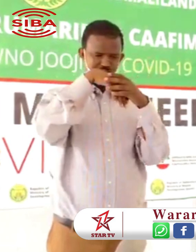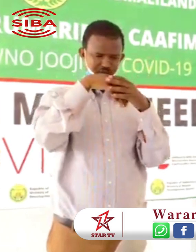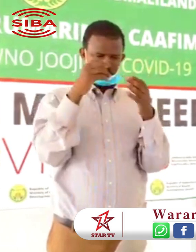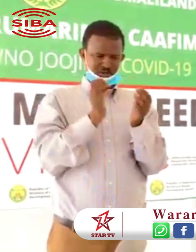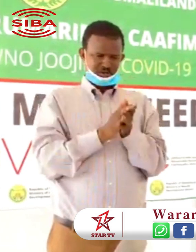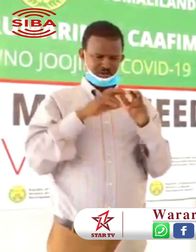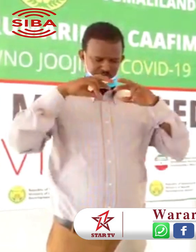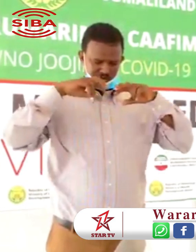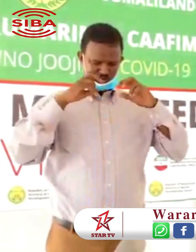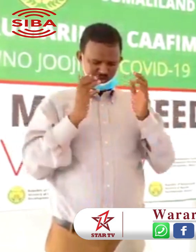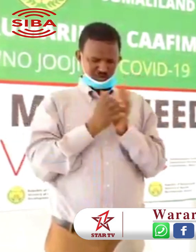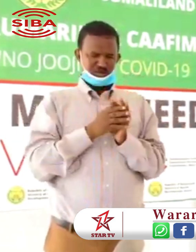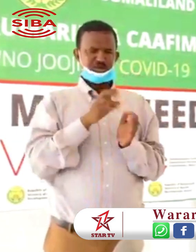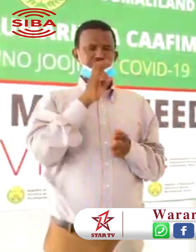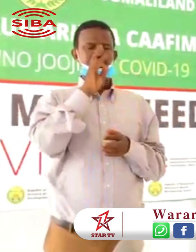2,294